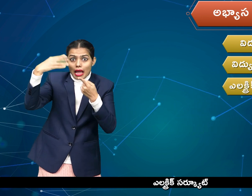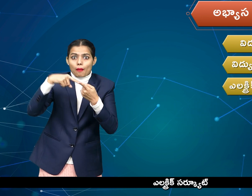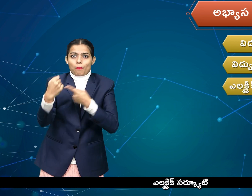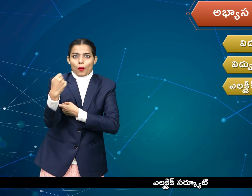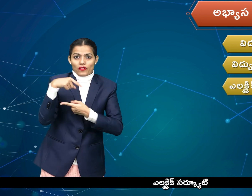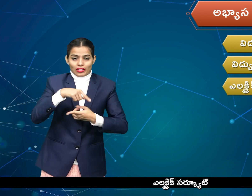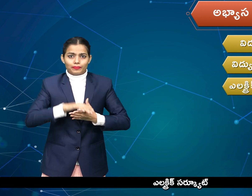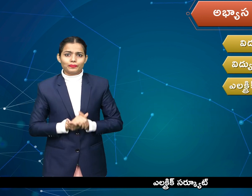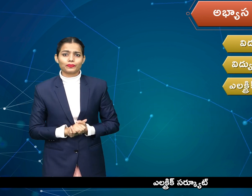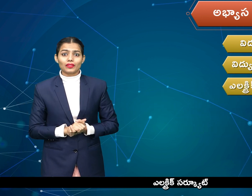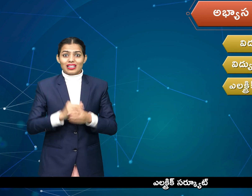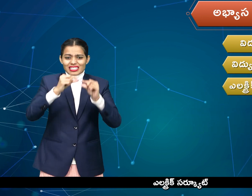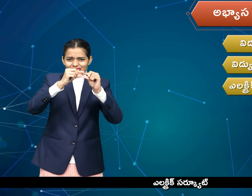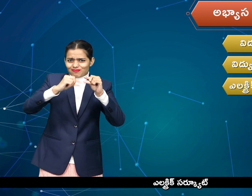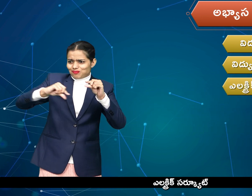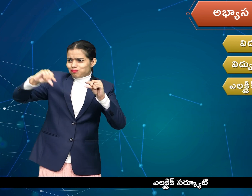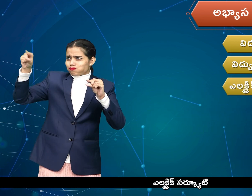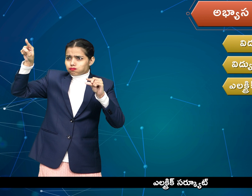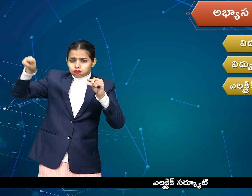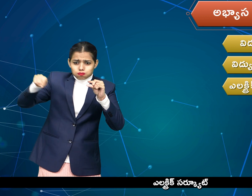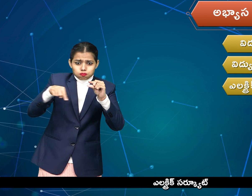ఎలక్ట్రిక్ సర్క్యూట్,